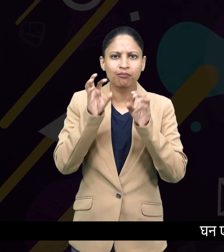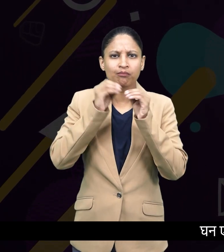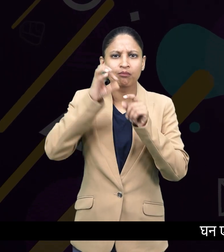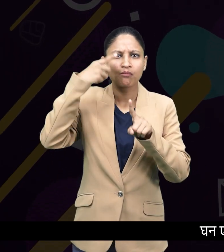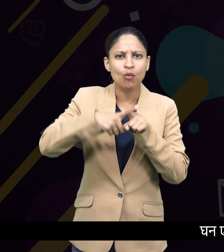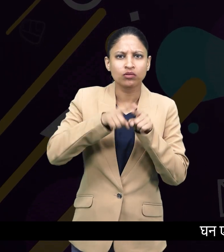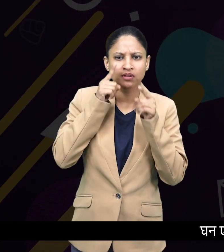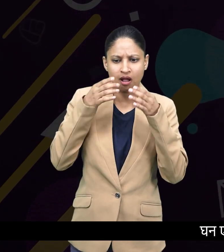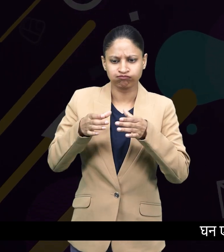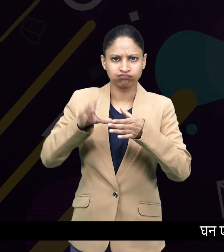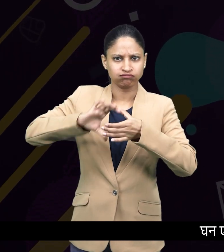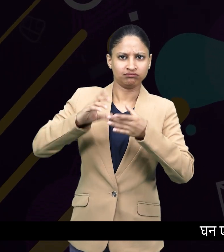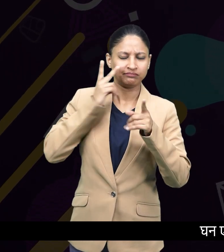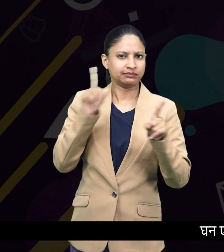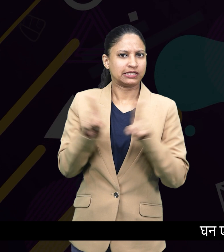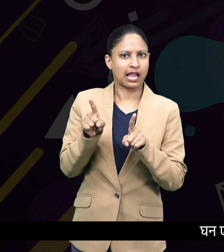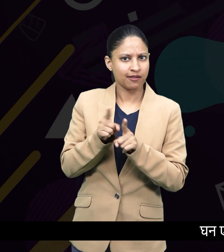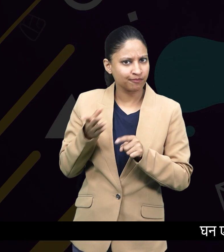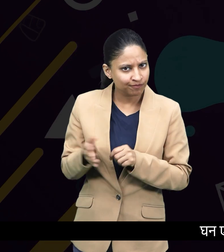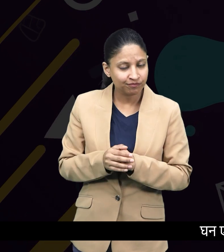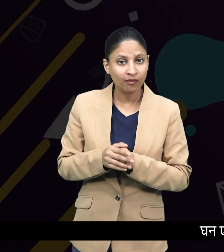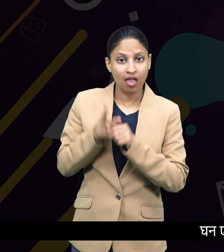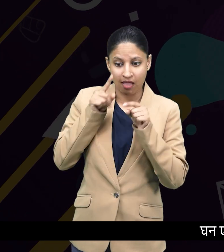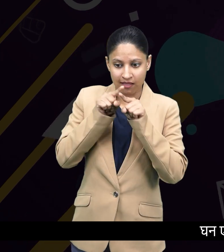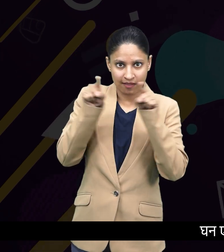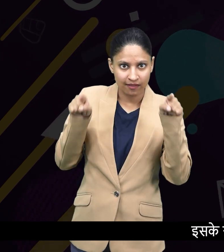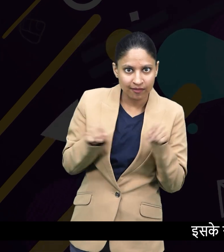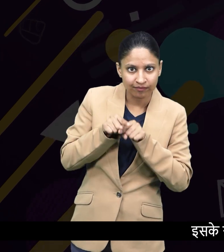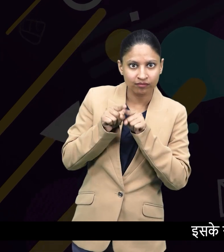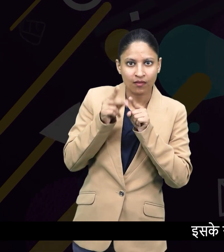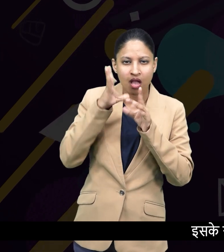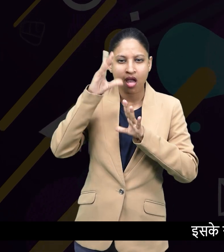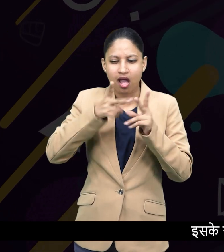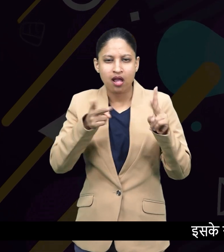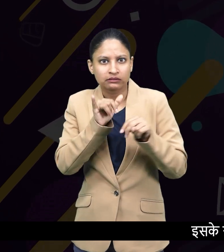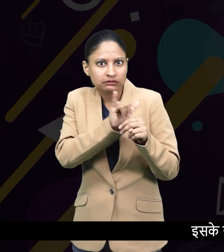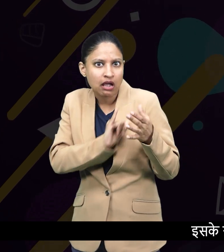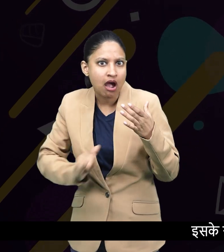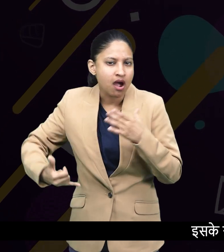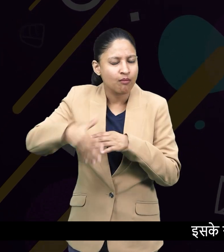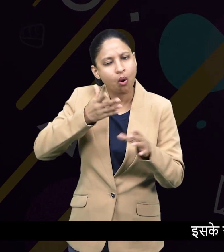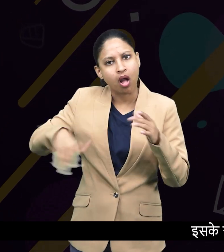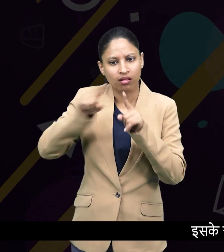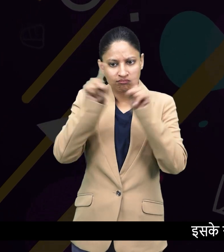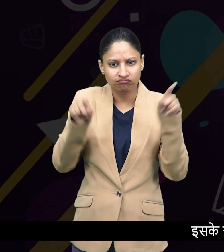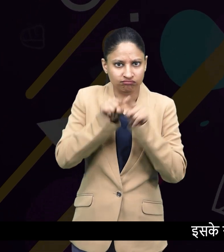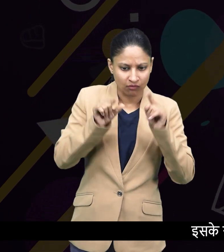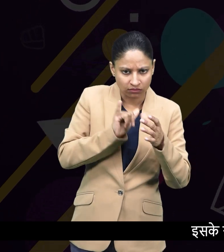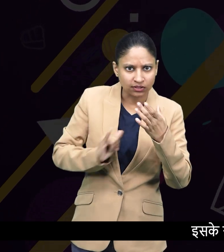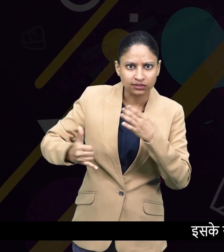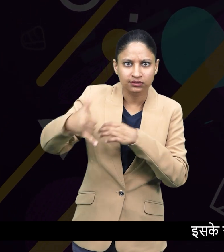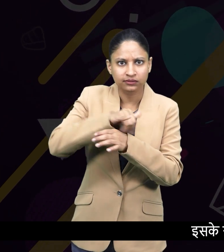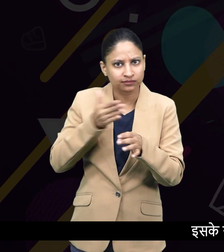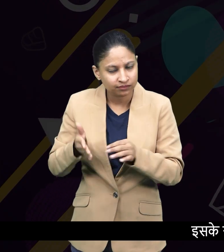घन एक बॉक्स जैसी आकृति है। इसके सारे फलक वर्गाकार होते हैं।